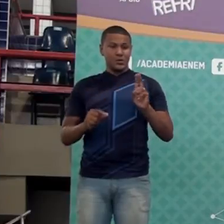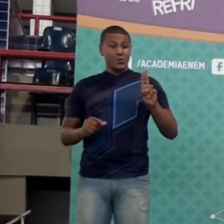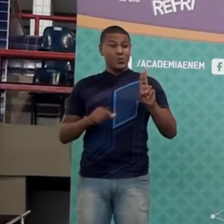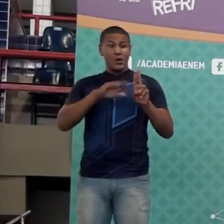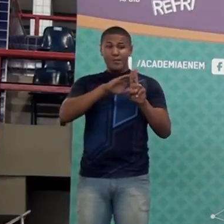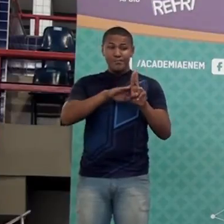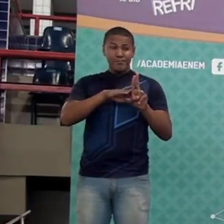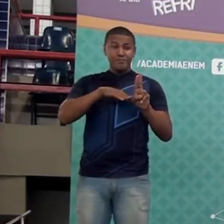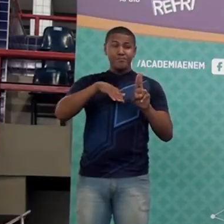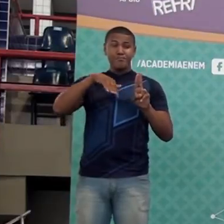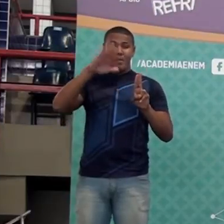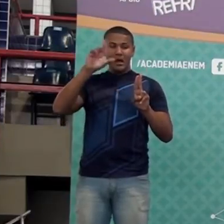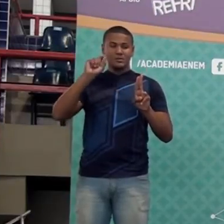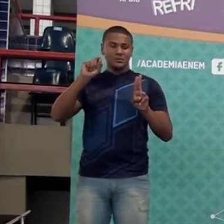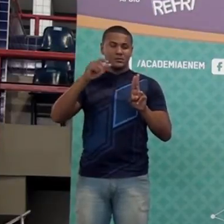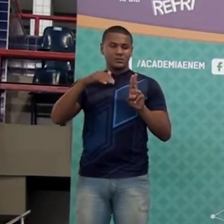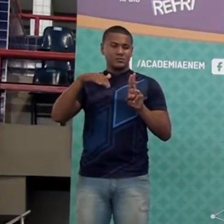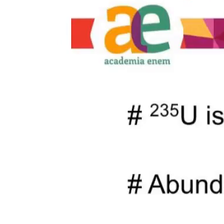natureza,